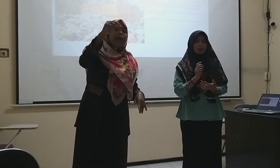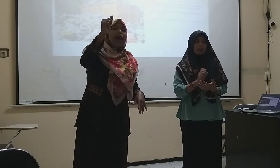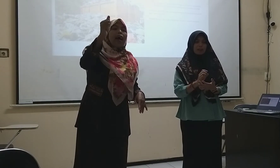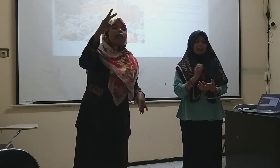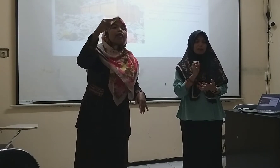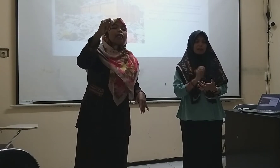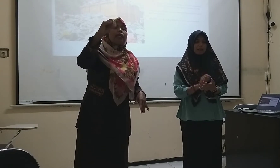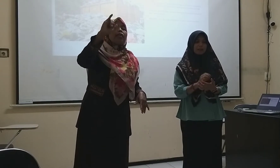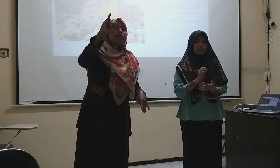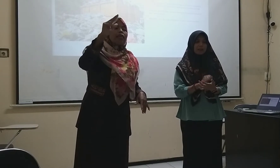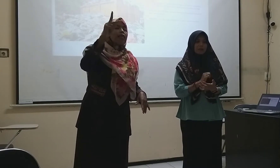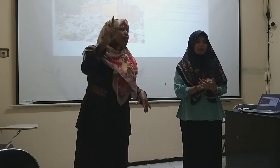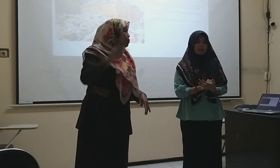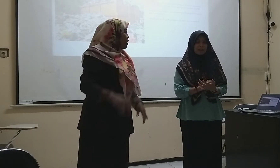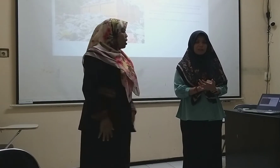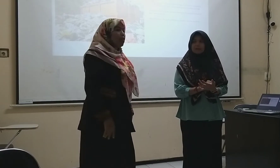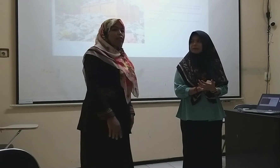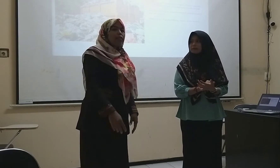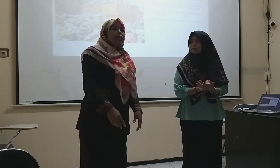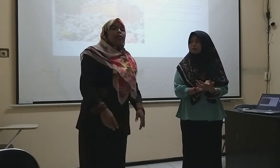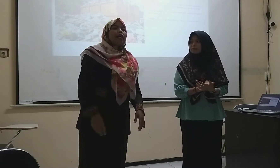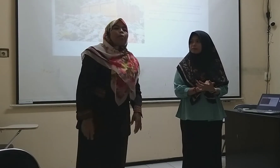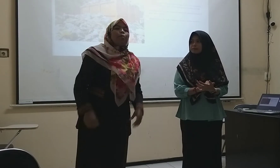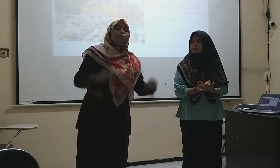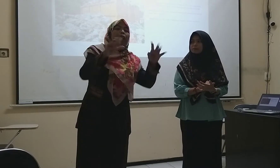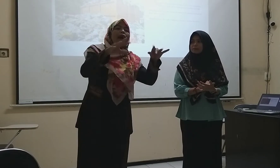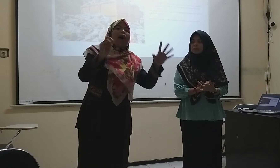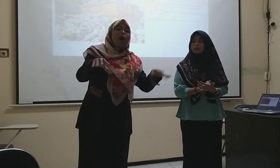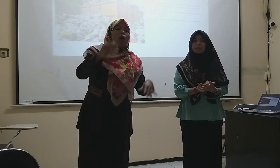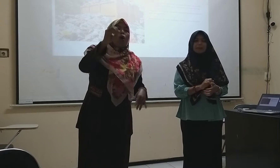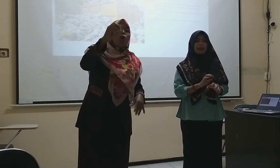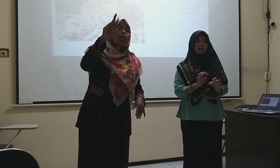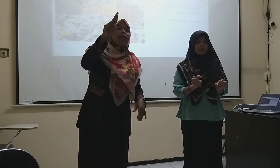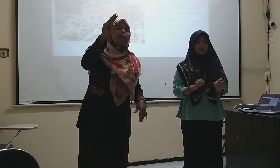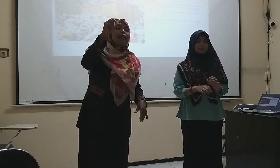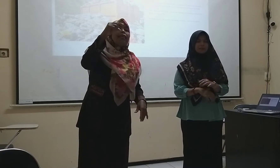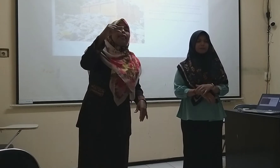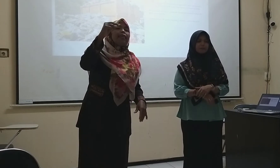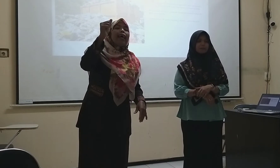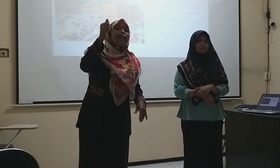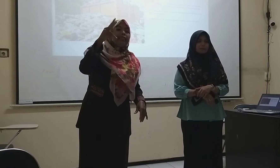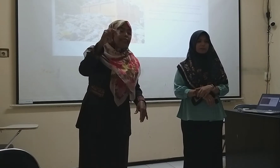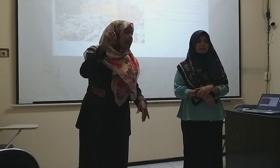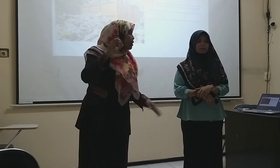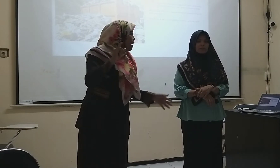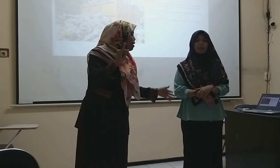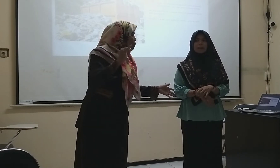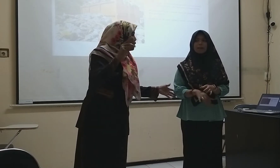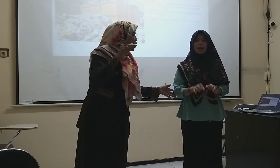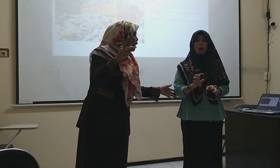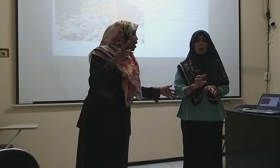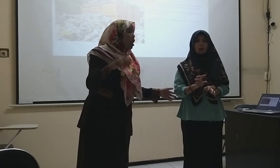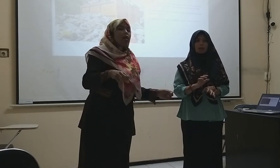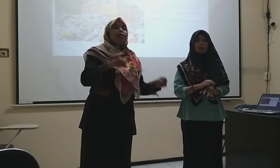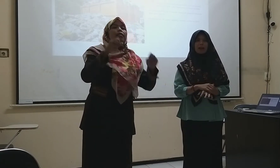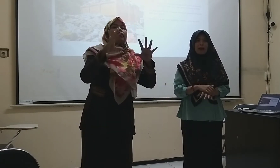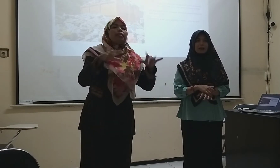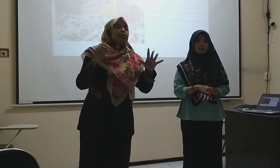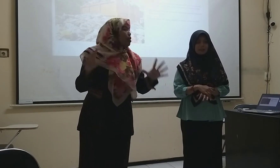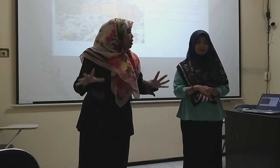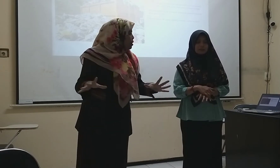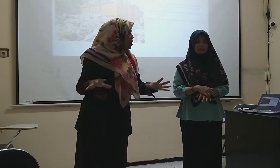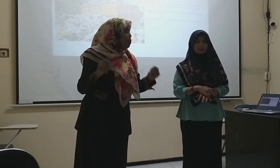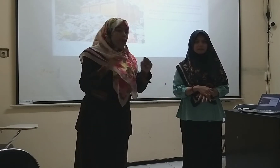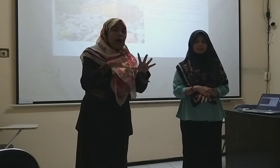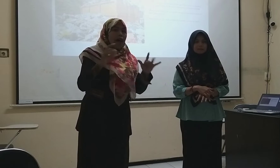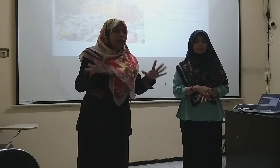Sampah organik dan sampah anorganik. Sampah dipisahkan. Organik, sampah